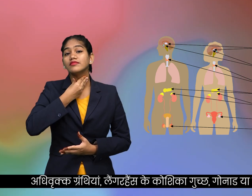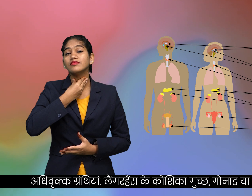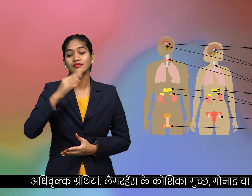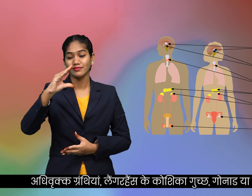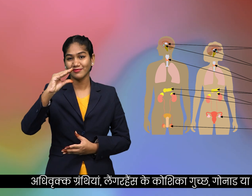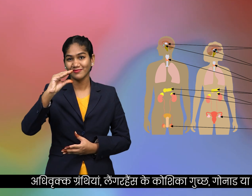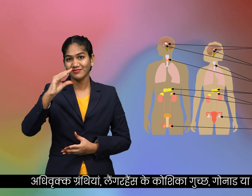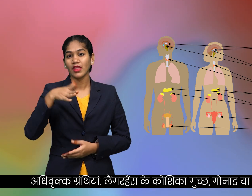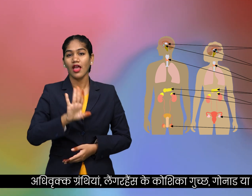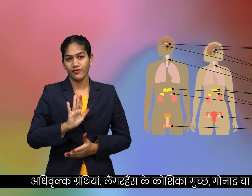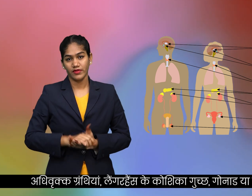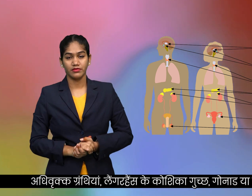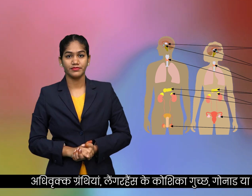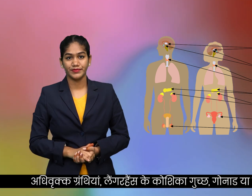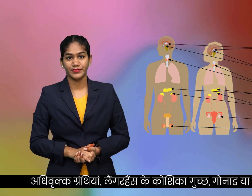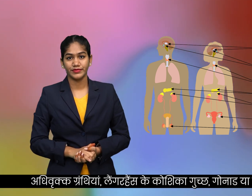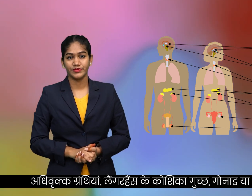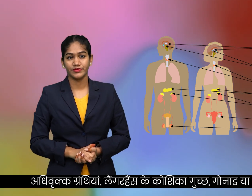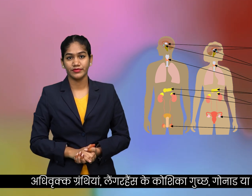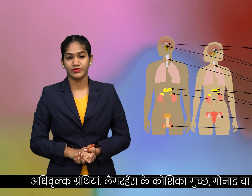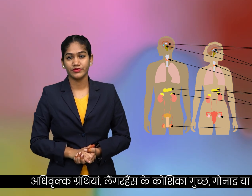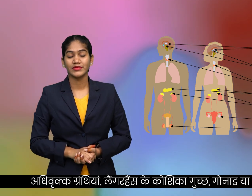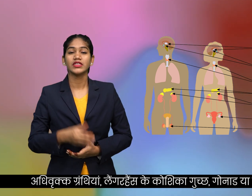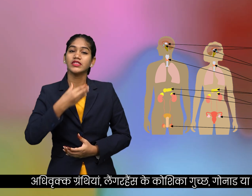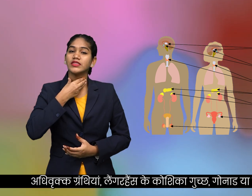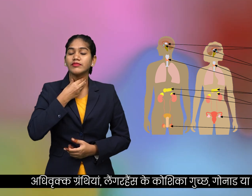लैंगरहैंस के कोशिका गुच्छ,